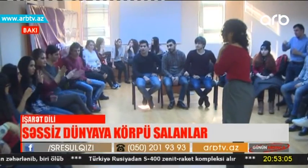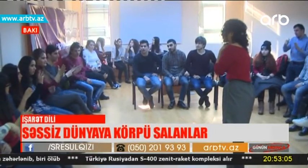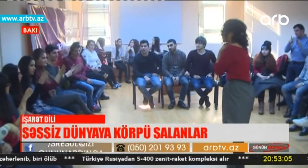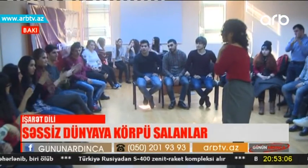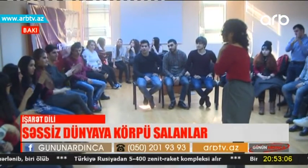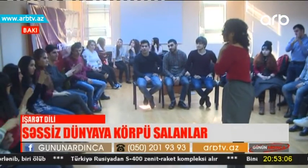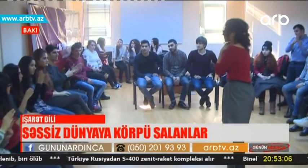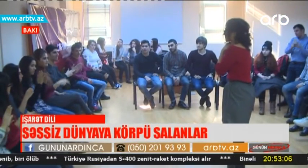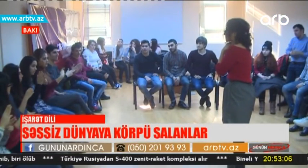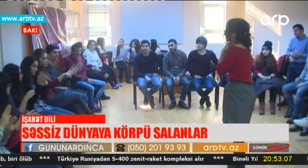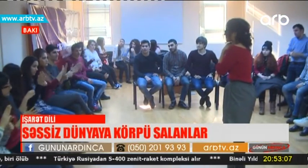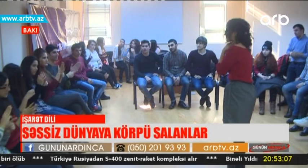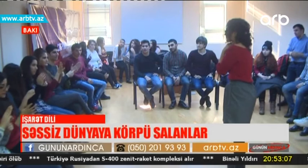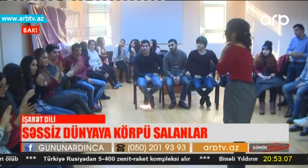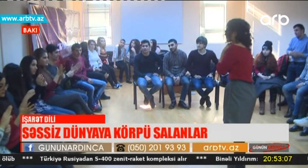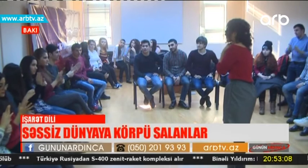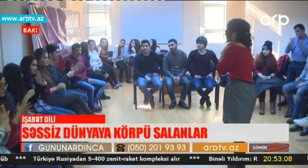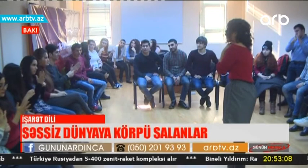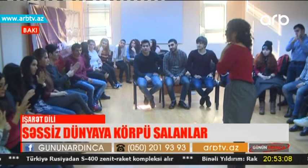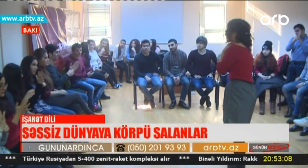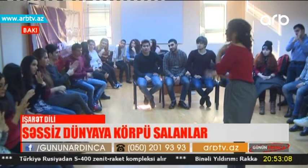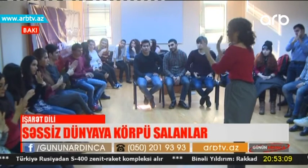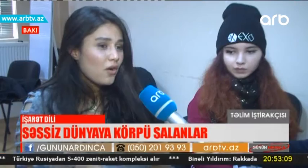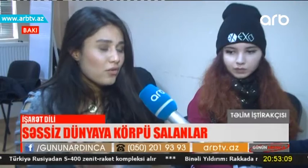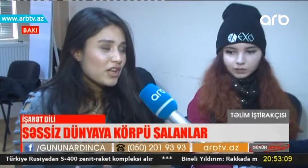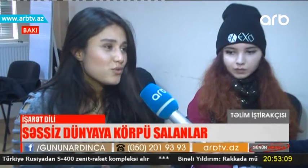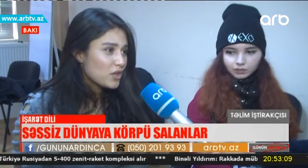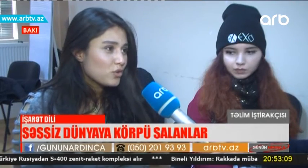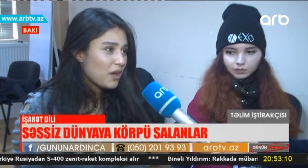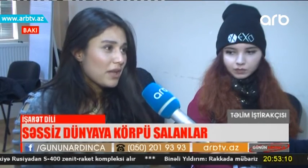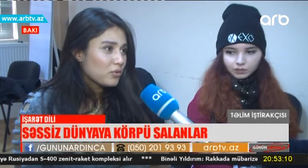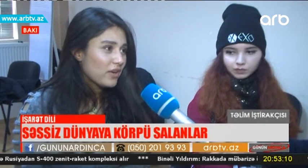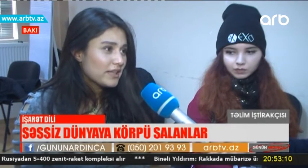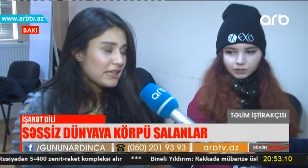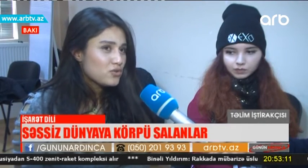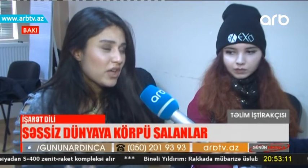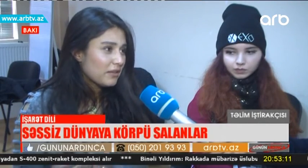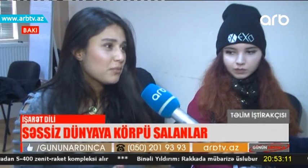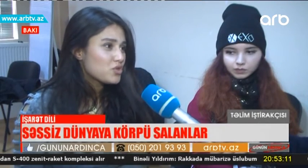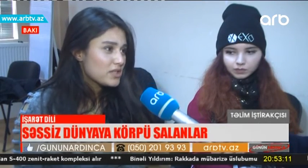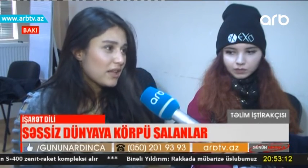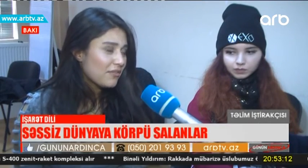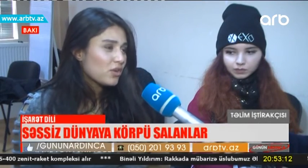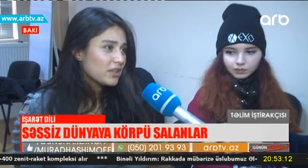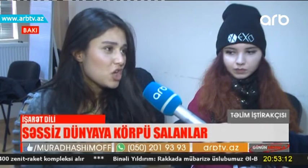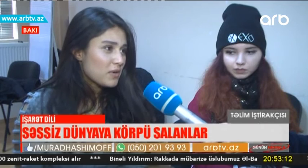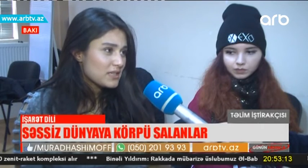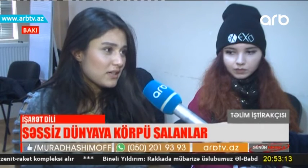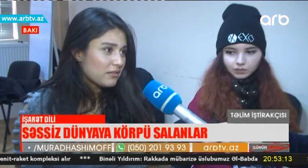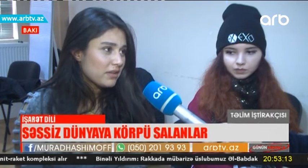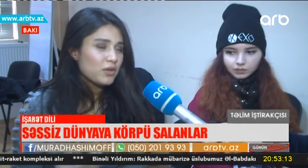dilini öyrənməyə vadar eləyən səbəb isə sadəcə ünsiyyətdir. Onlarla ünsiyyət qurmaq mənədə bunu vadirə etdir. Çünki ətəmdir bu cür insanlar və onlarla danışmaq istəyirdim mən. Və